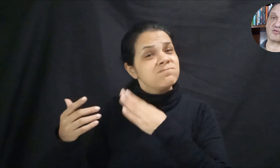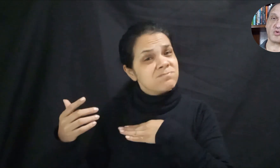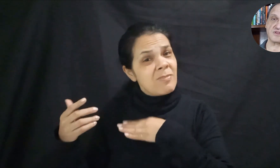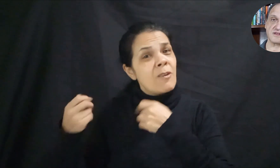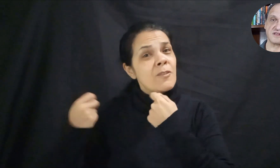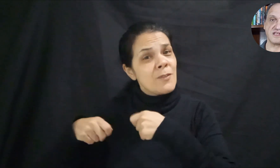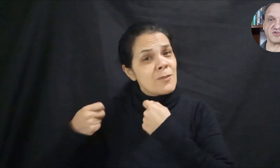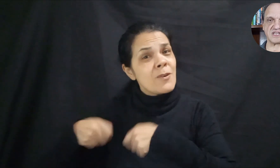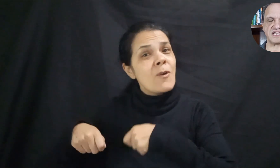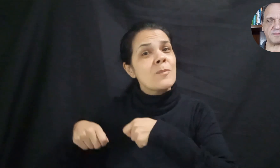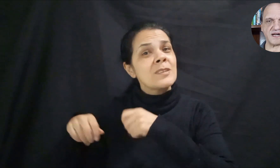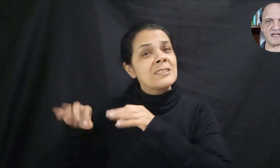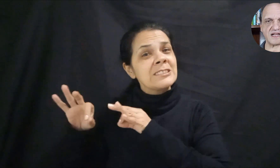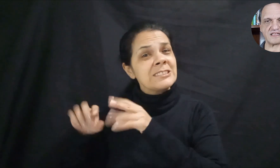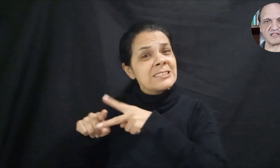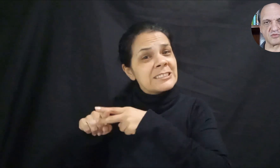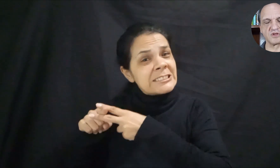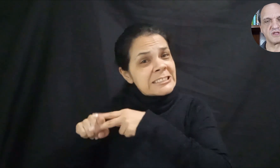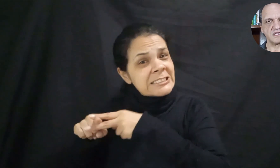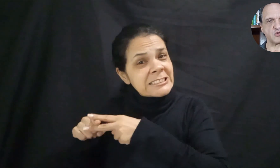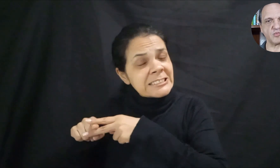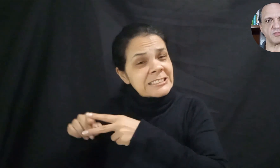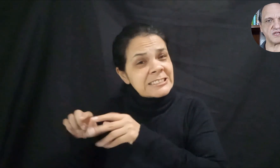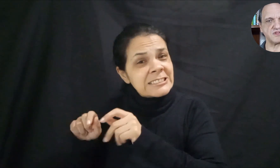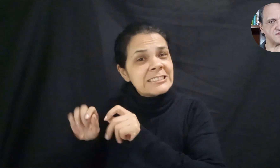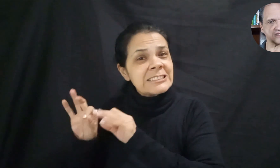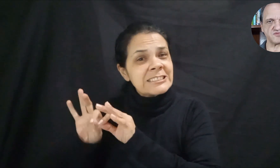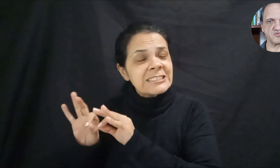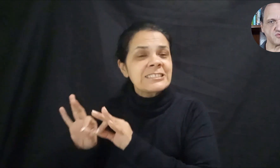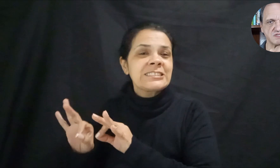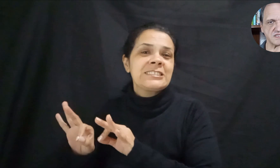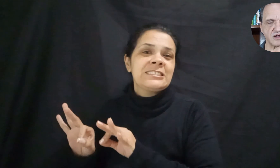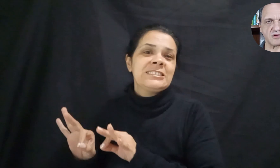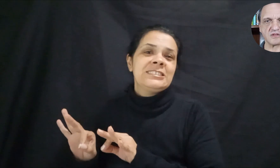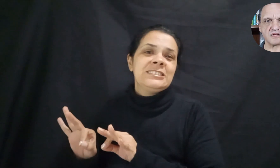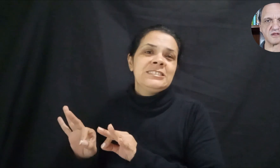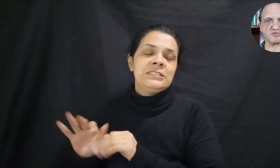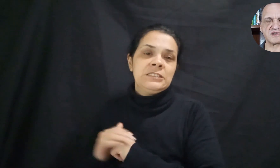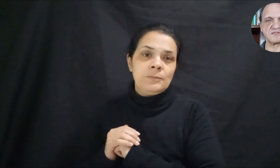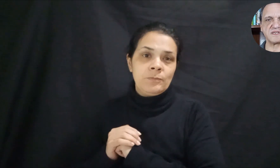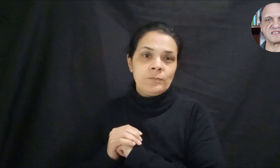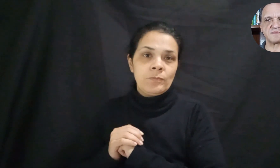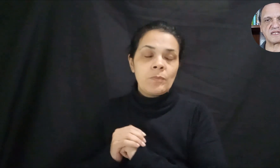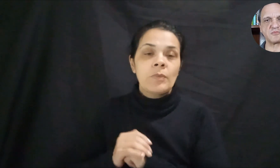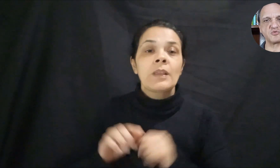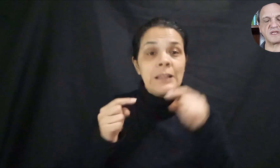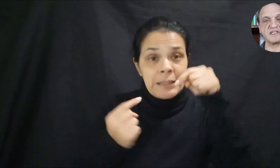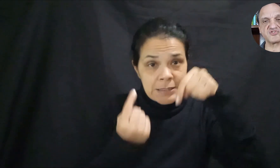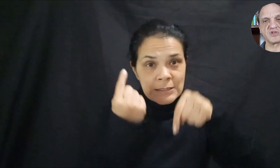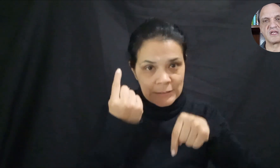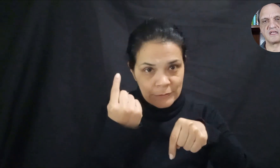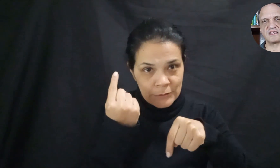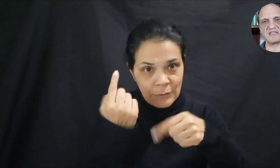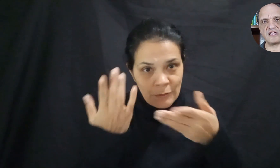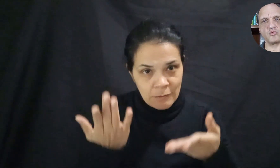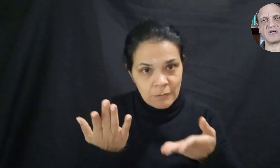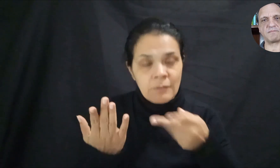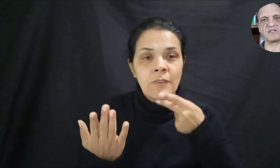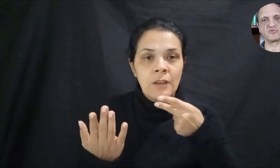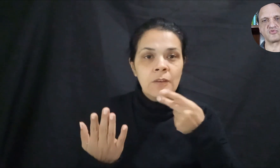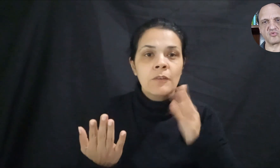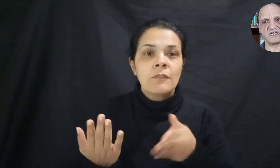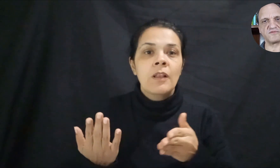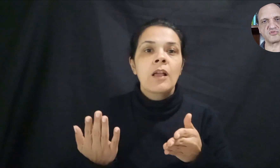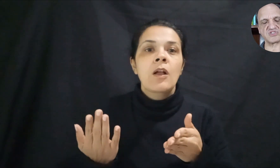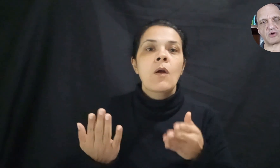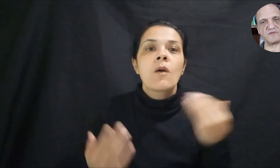que dar conta e vou ter que reparar aquilo em algum momento em vidas futuras e tal. Né? A doutrina espírita explica muito bem isso. E tem um